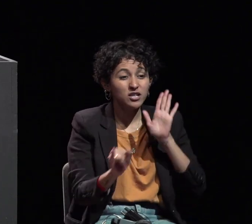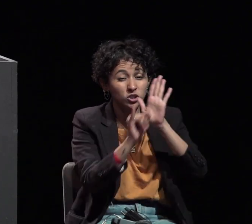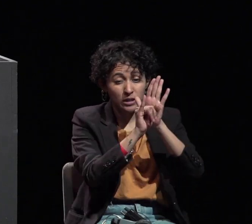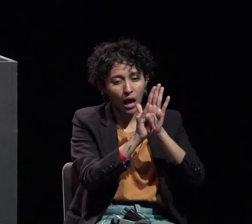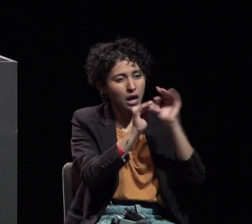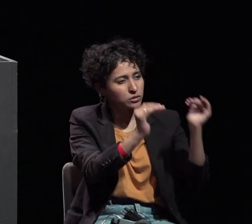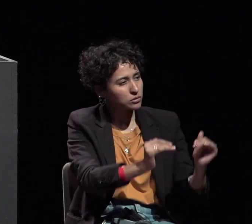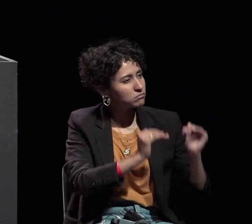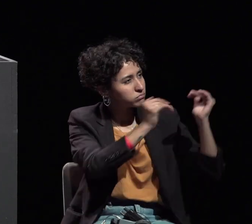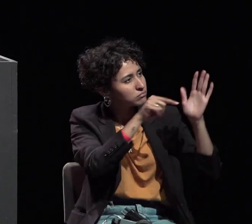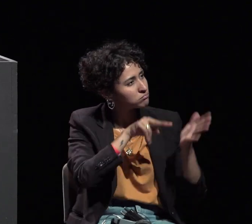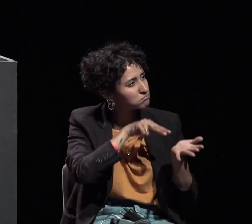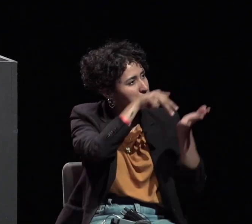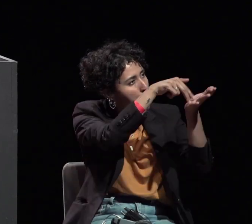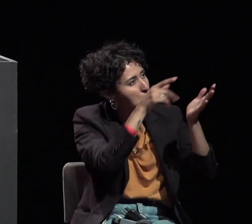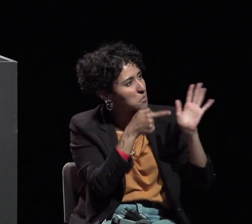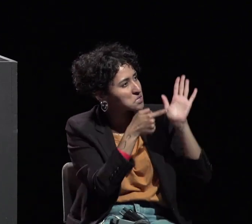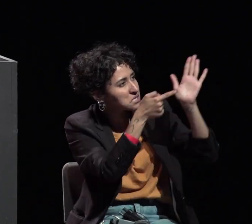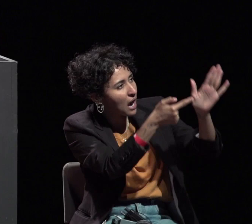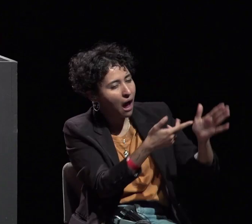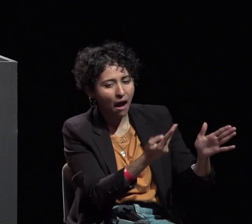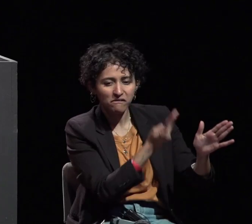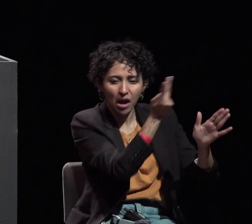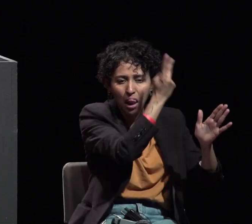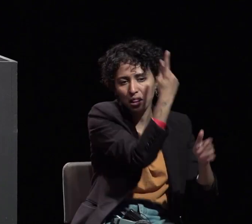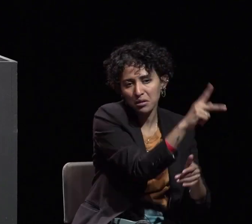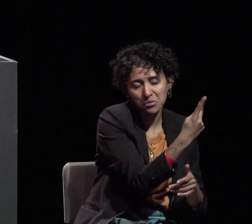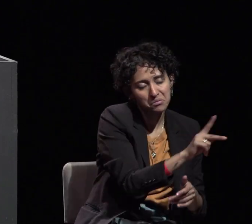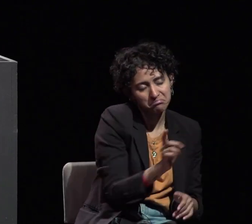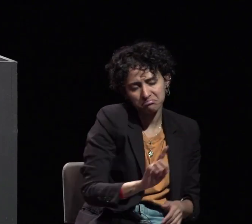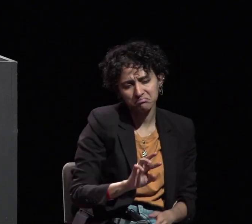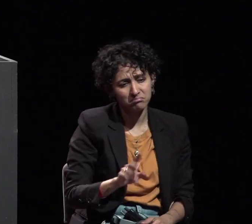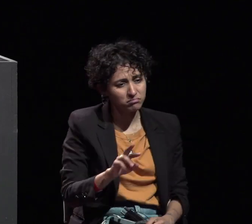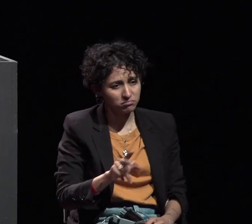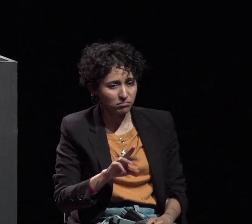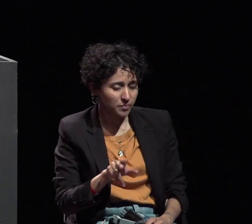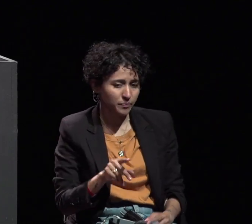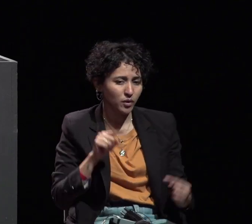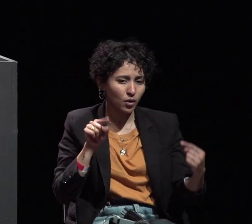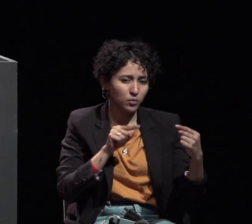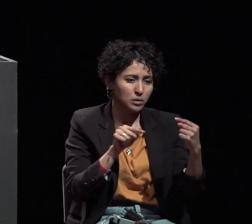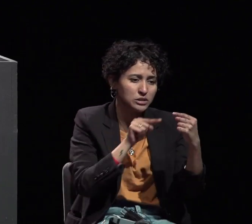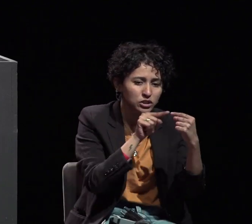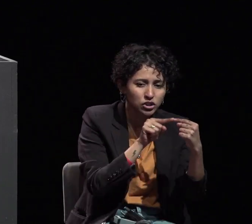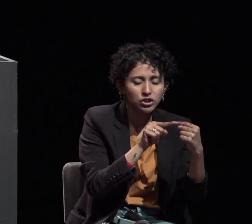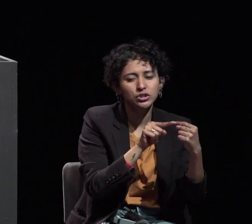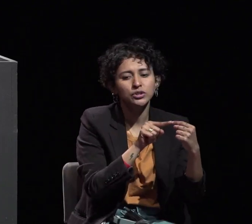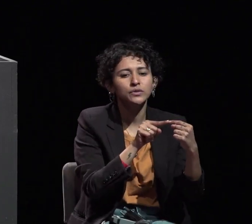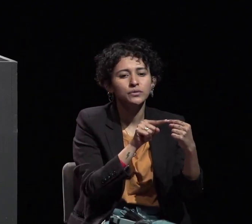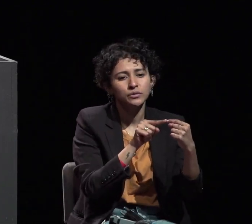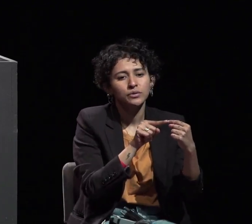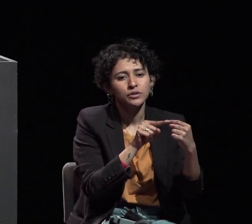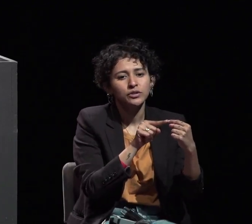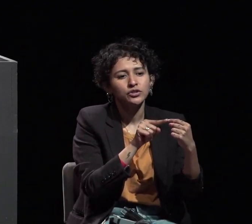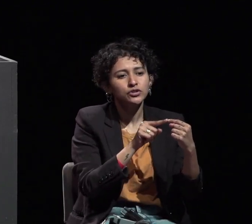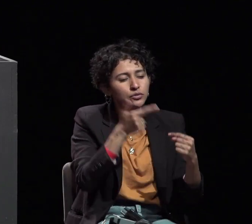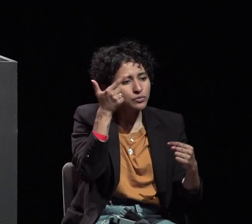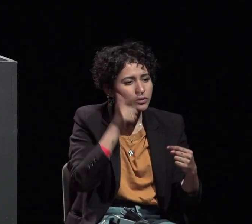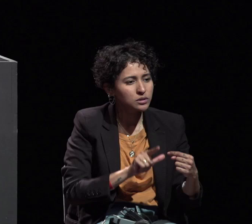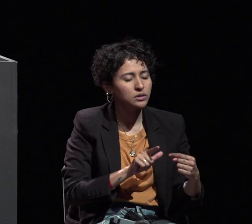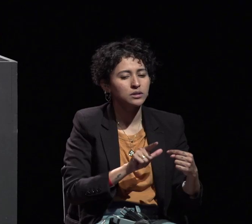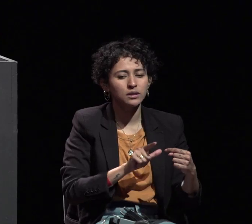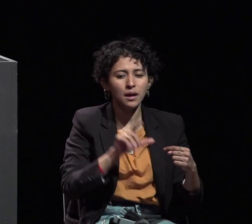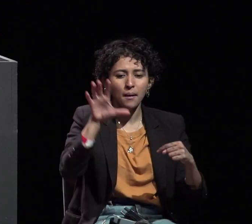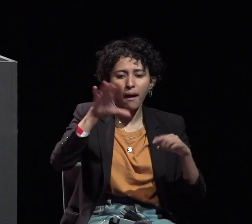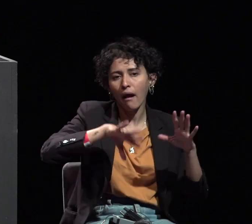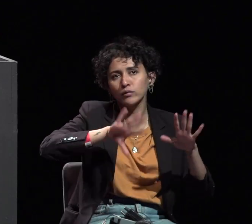tecnológicas. O sentido da coleção, da manutenção, da circulação, exibição, repatriação e ressignificação das coisas dos outros,